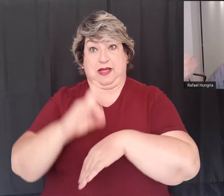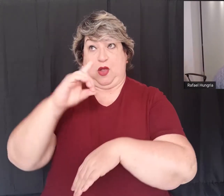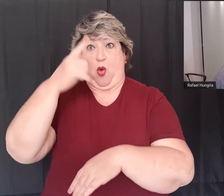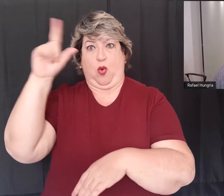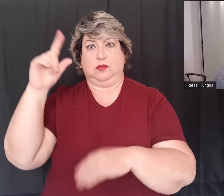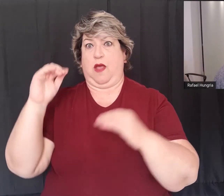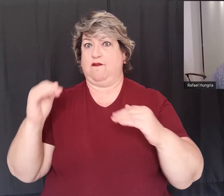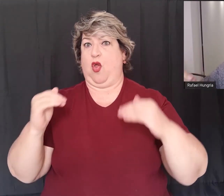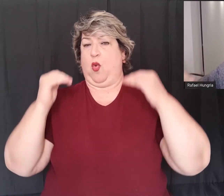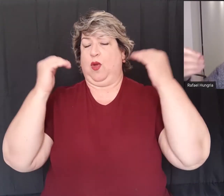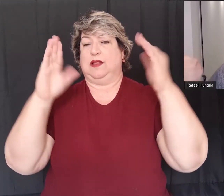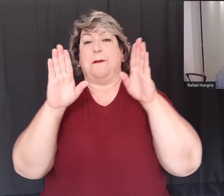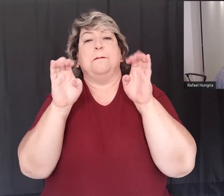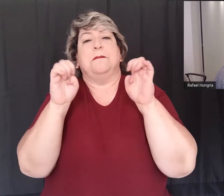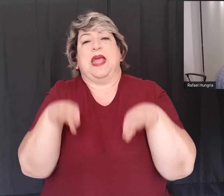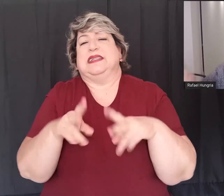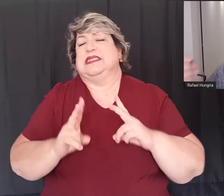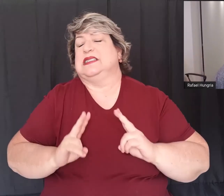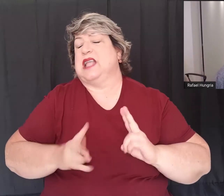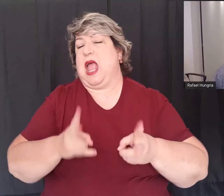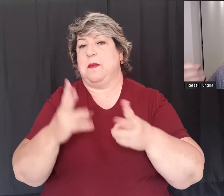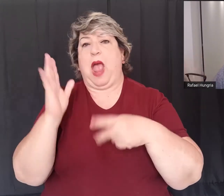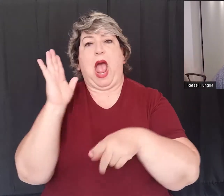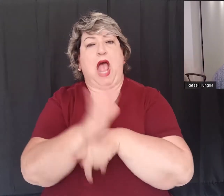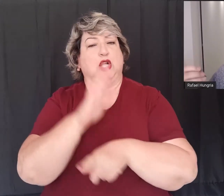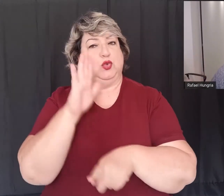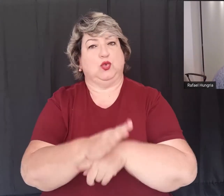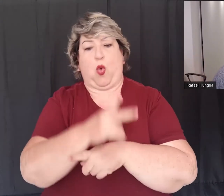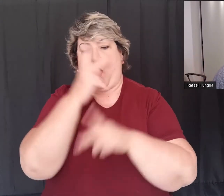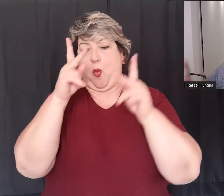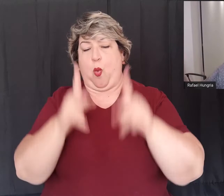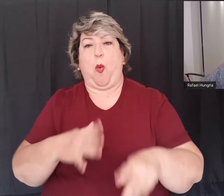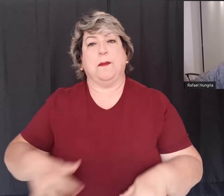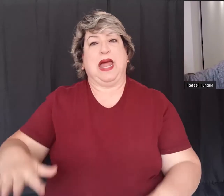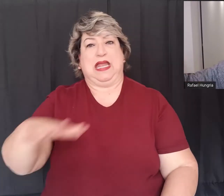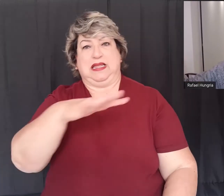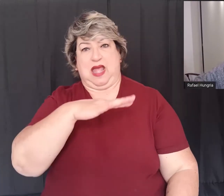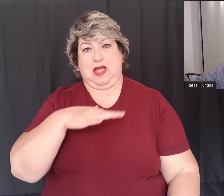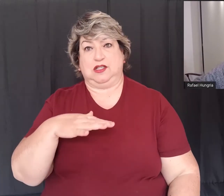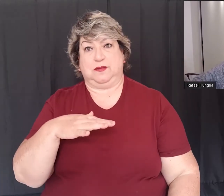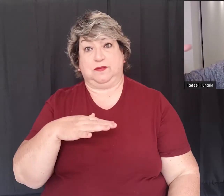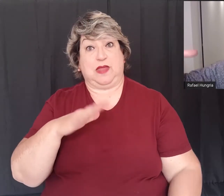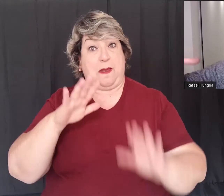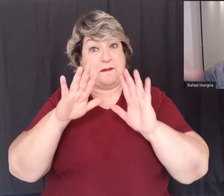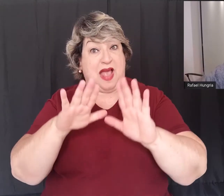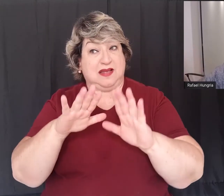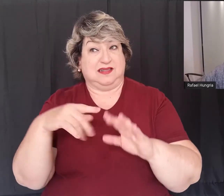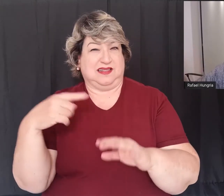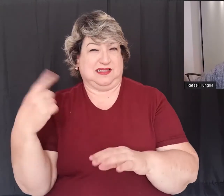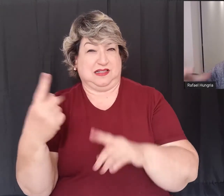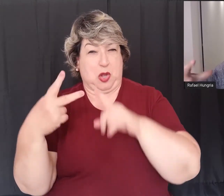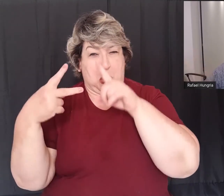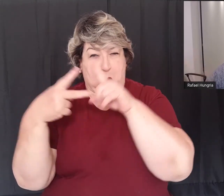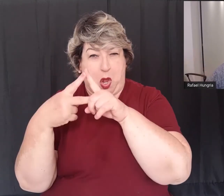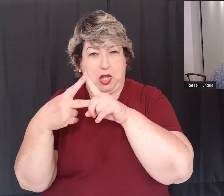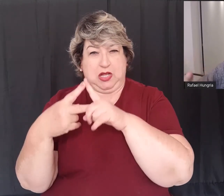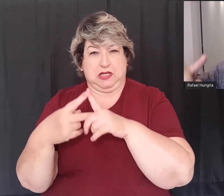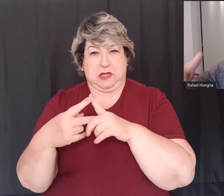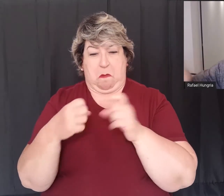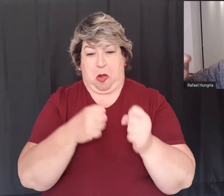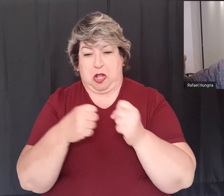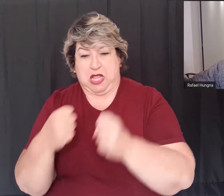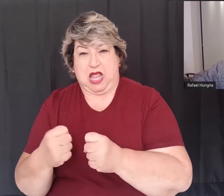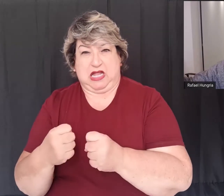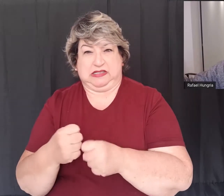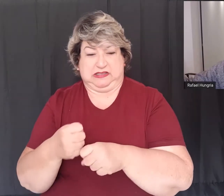seres evoluídos, são seres do bem, que sempre ajudaram a humanidade. Este pessoal que controla a Terra,